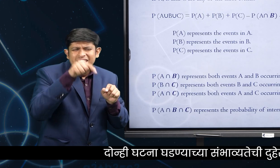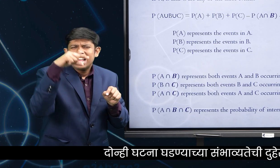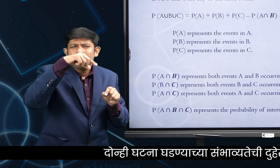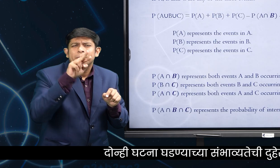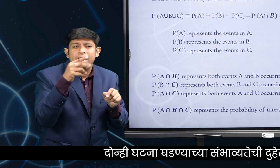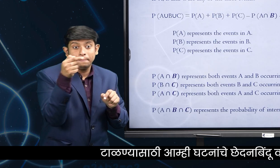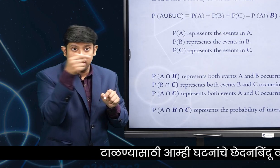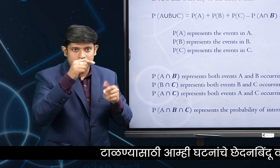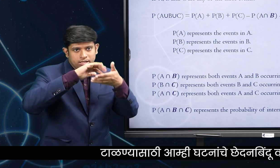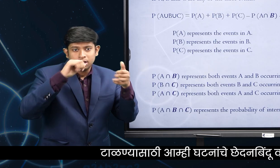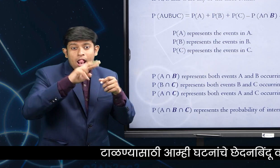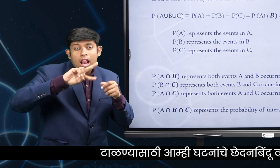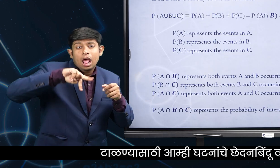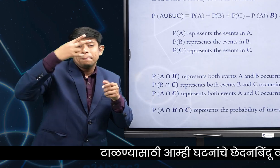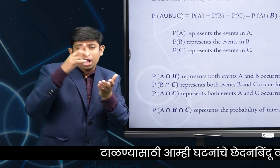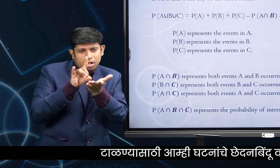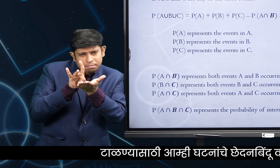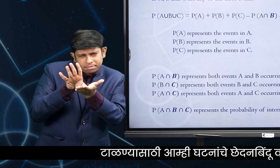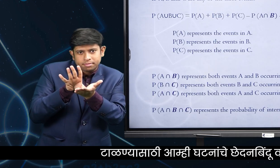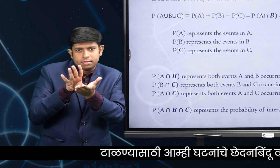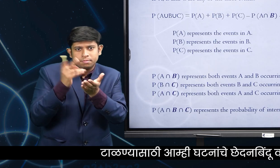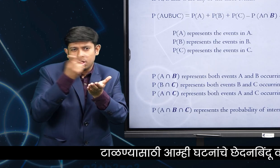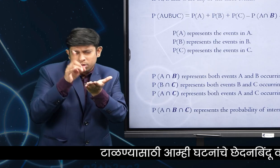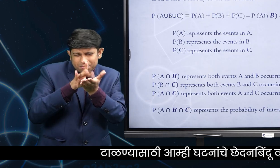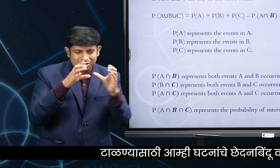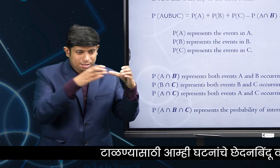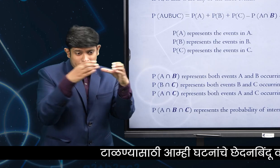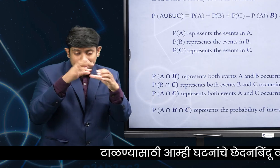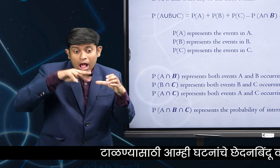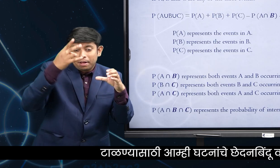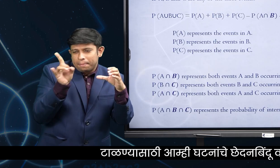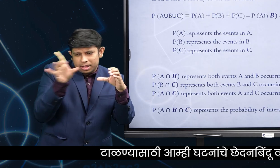दुहेरी मोजणी टाळण्यासाठी आम्ही घटनांचे छेदनबिंदू वजा करतो.